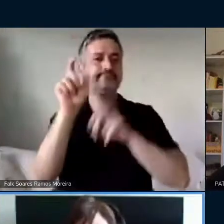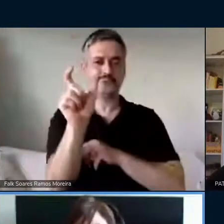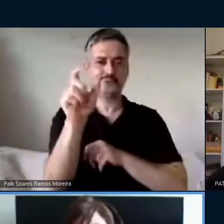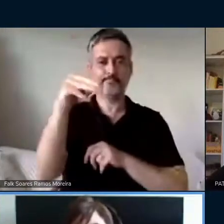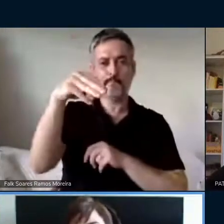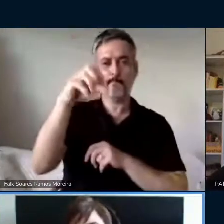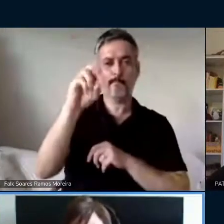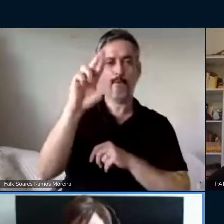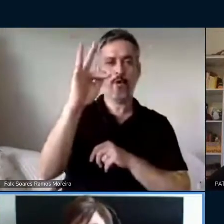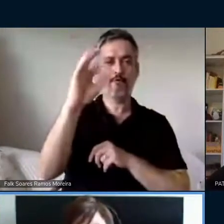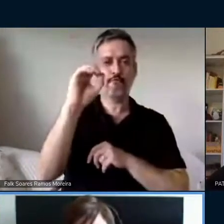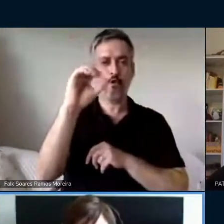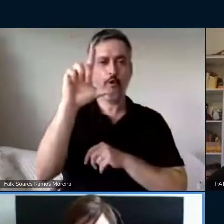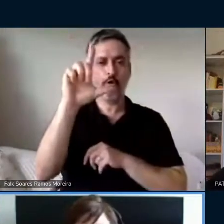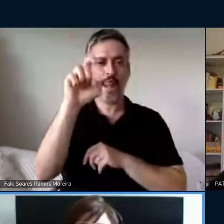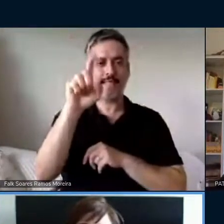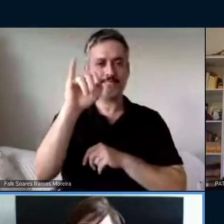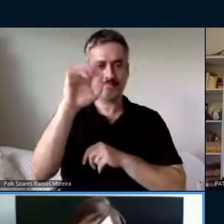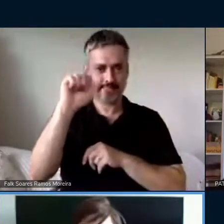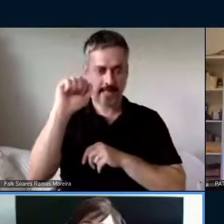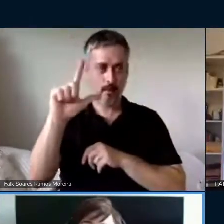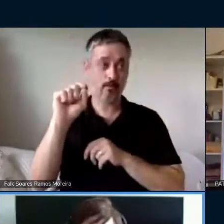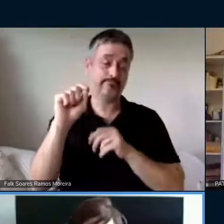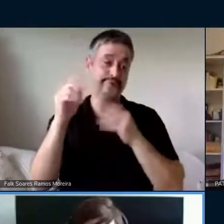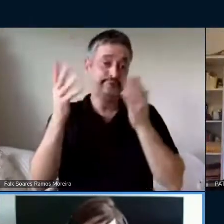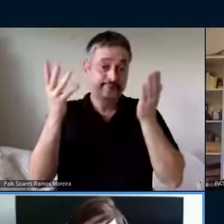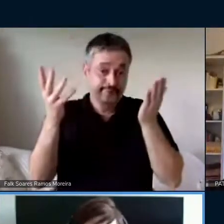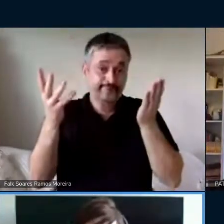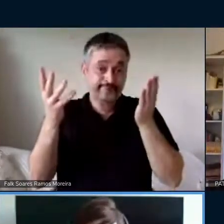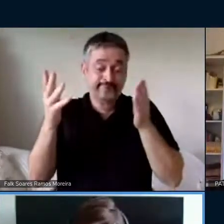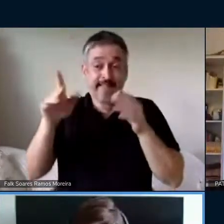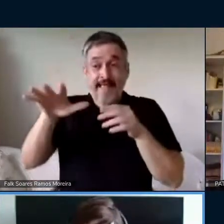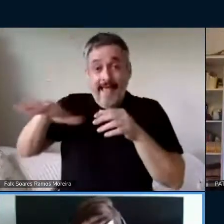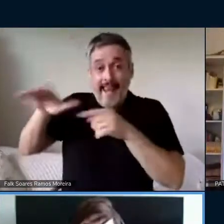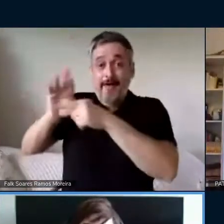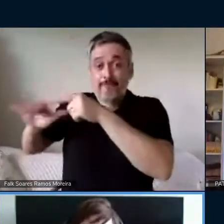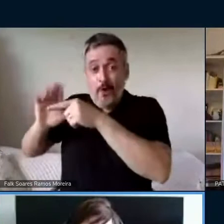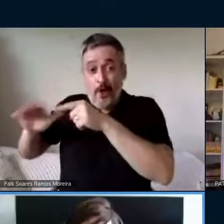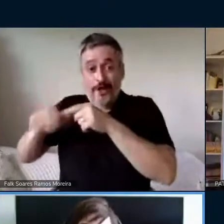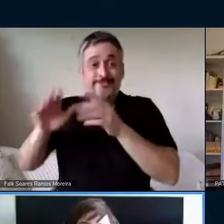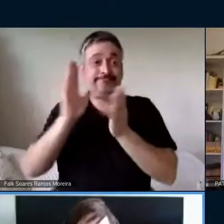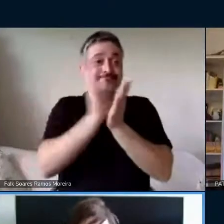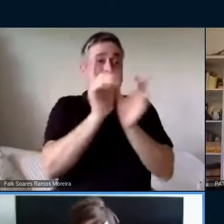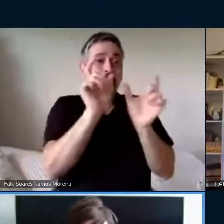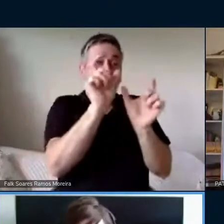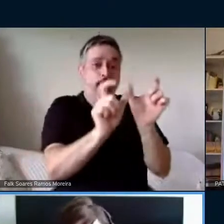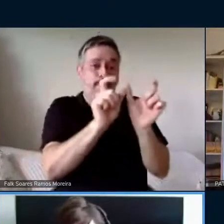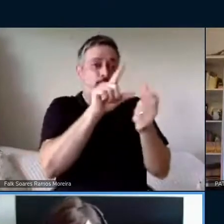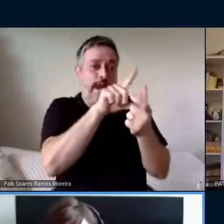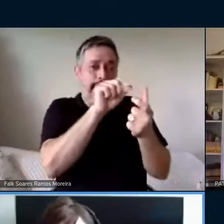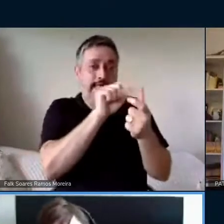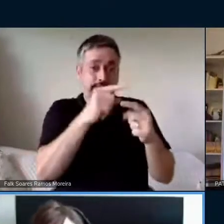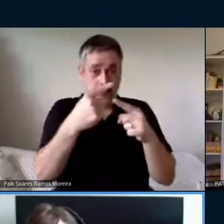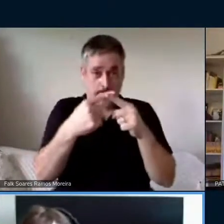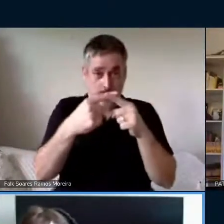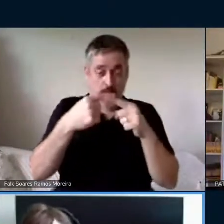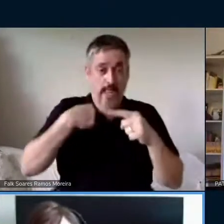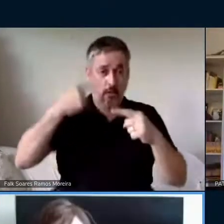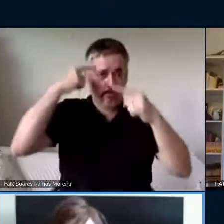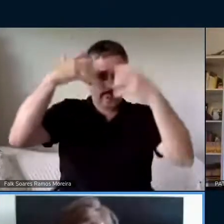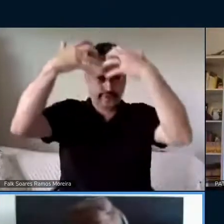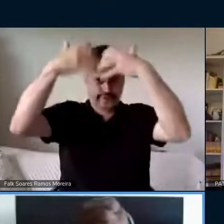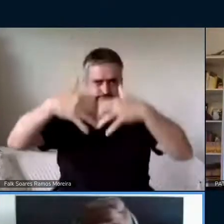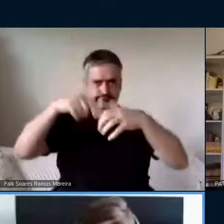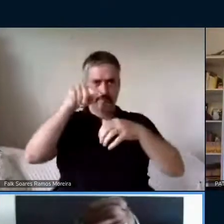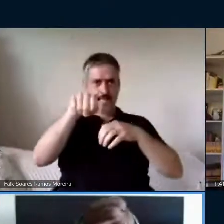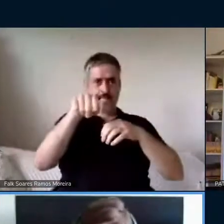Sim, a professora Tuche trouxe a questão do morfolexical mesmo, que foi uma discussão se era fonológico,